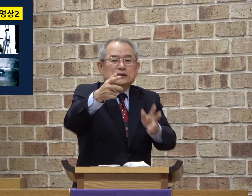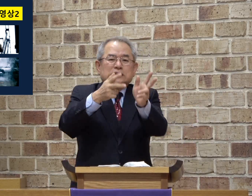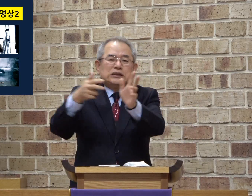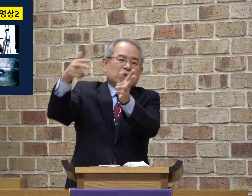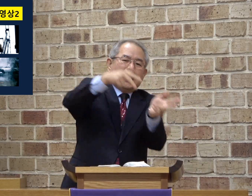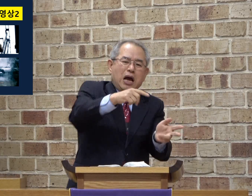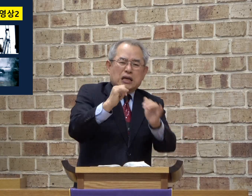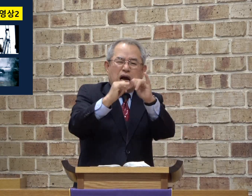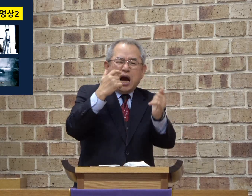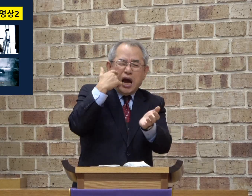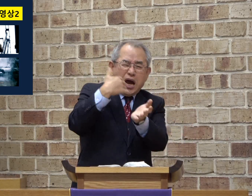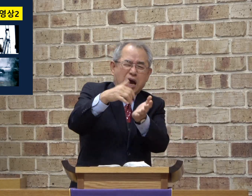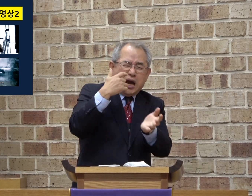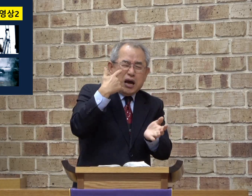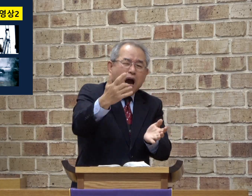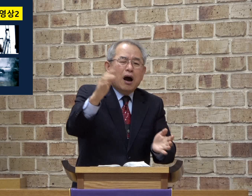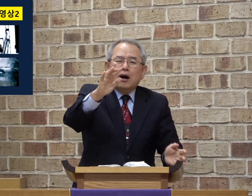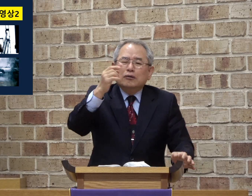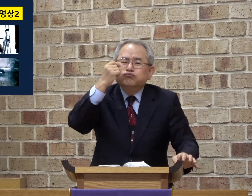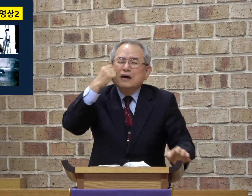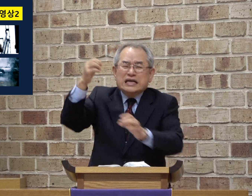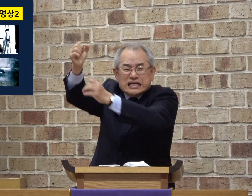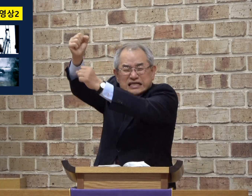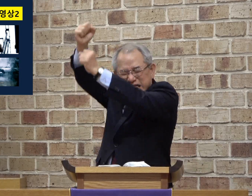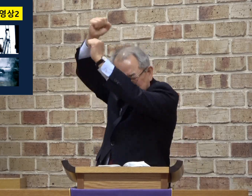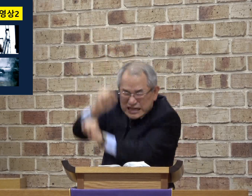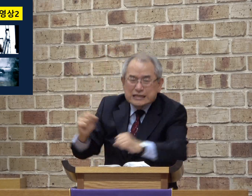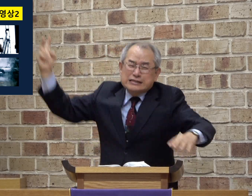그것을 열려다 아들이 빠집니다. 그것을 보고